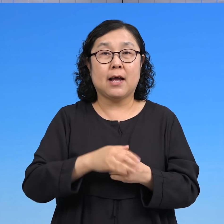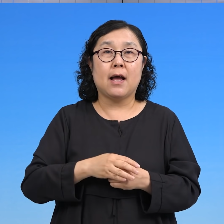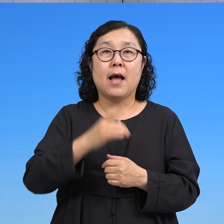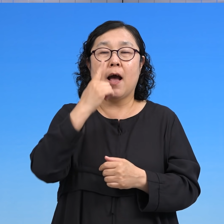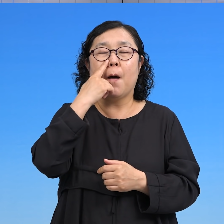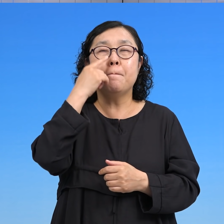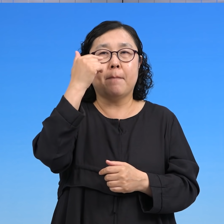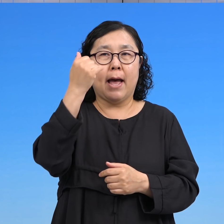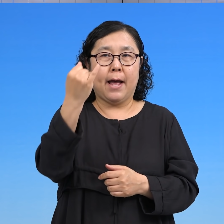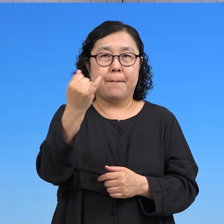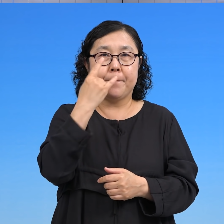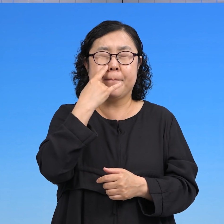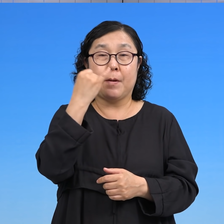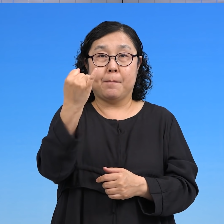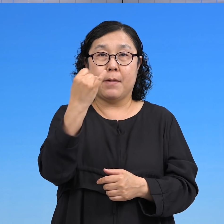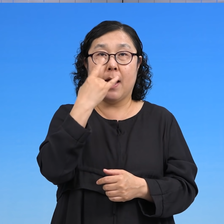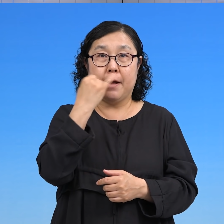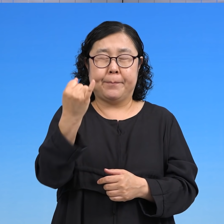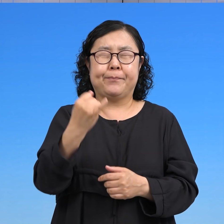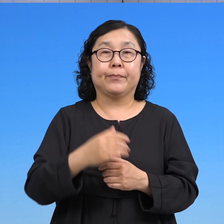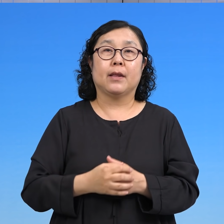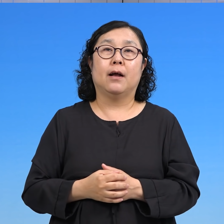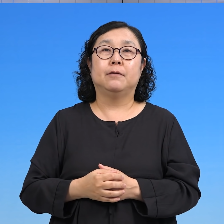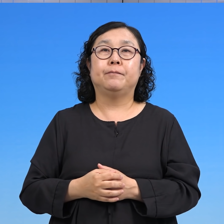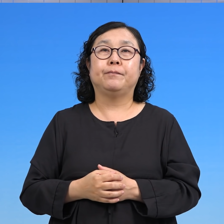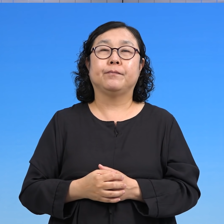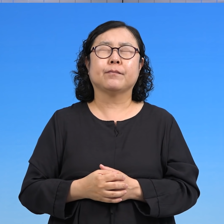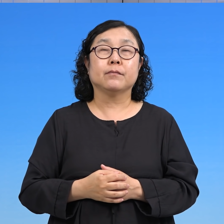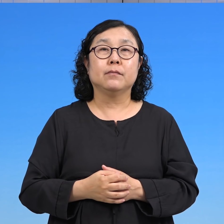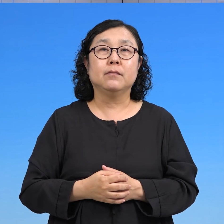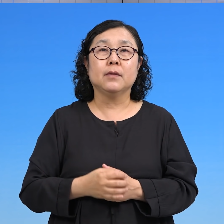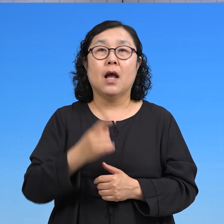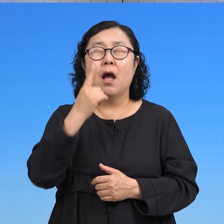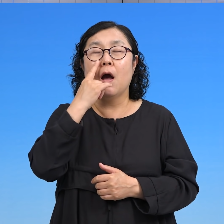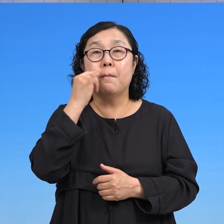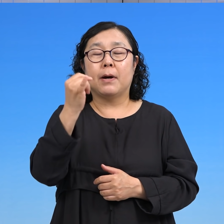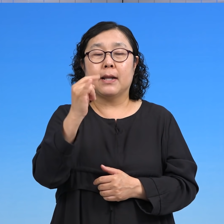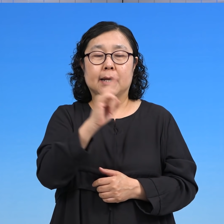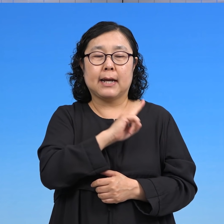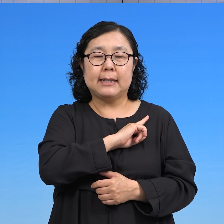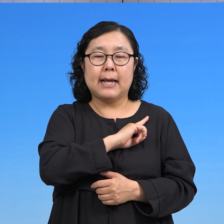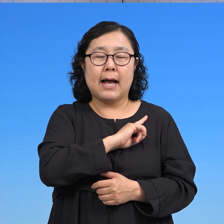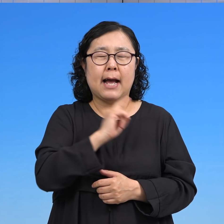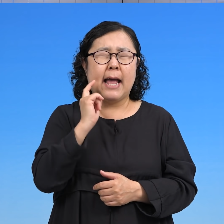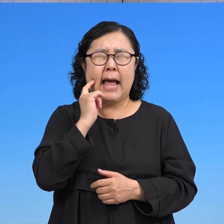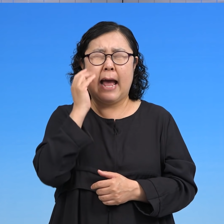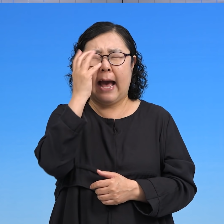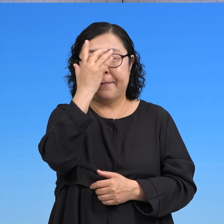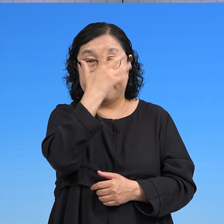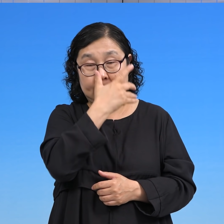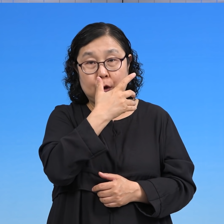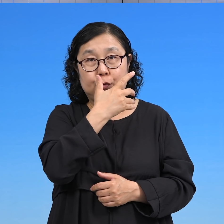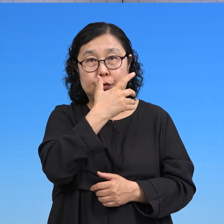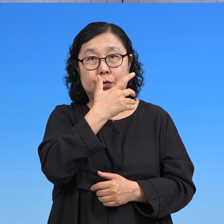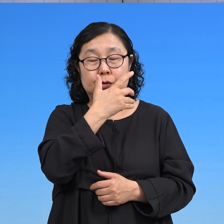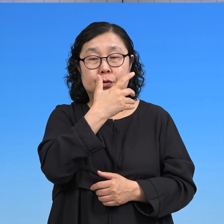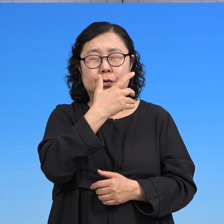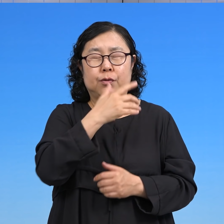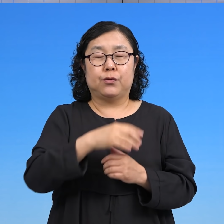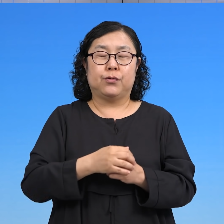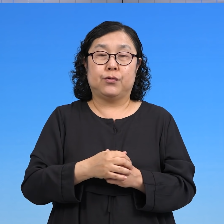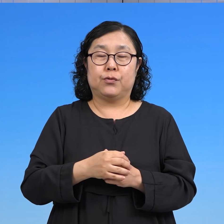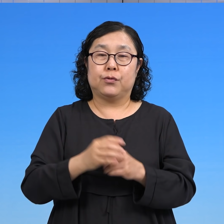단어예요. mother, 엄마, 어머니. 이게 가장 아름다운 영어 단어 1위로